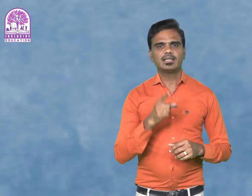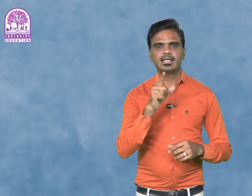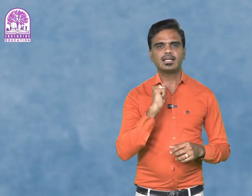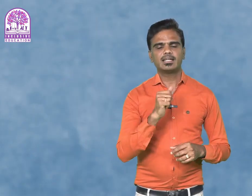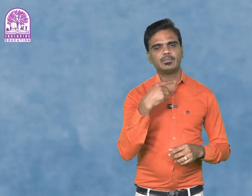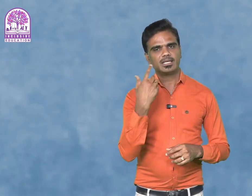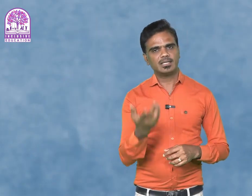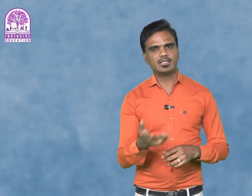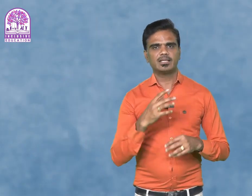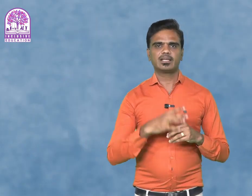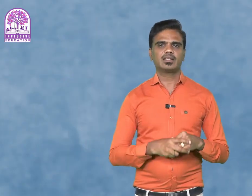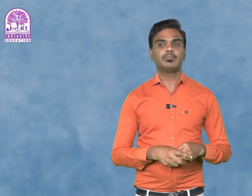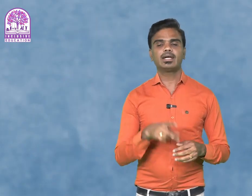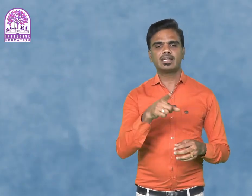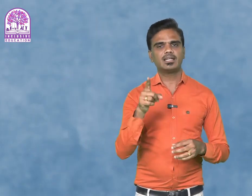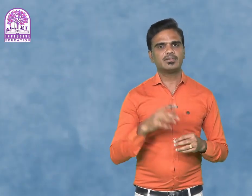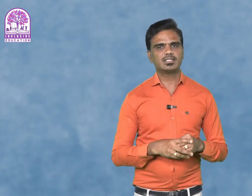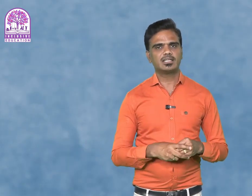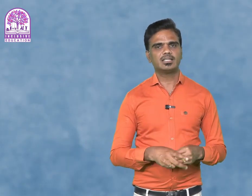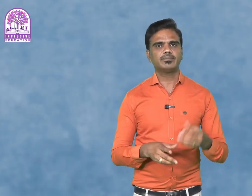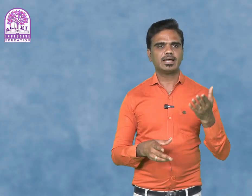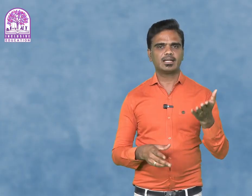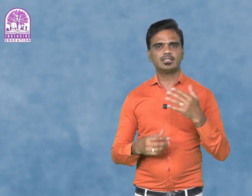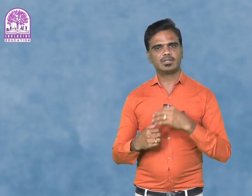என்ன கலர் அப்படிங்கிறத அதையும் நீங்கள் கேட்கலாம். பேக் என்ன கலரில் வச்சுருக்கீங்க, பேக் எடுத்துகிட்டு வாங்க.